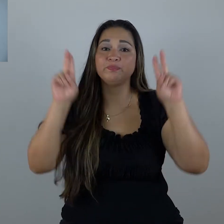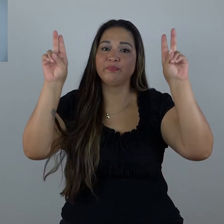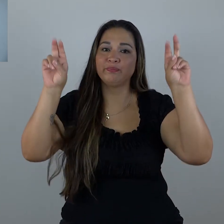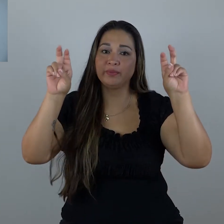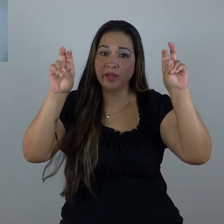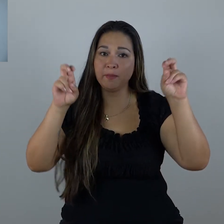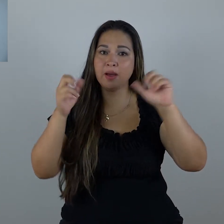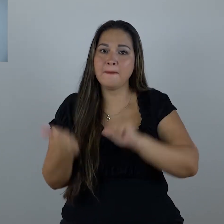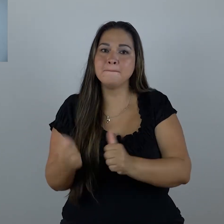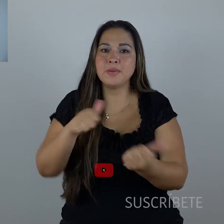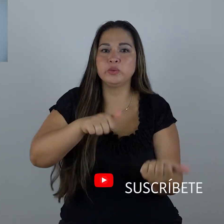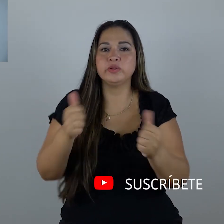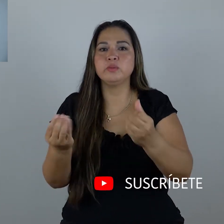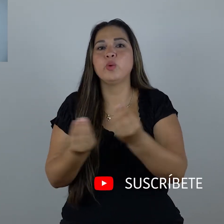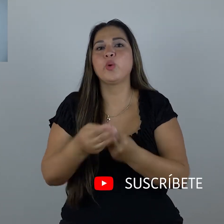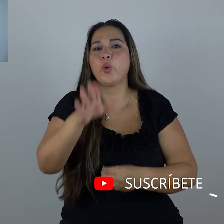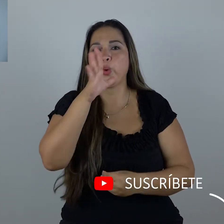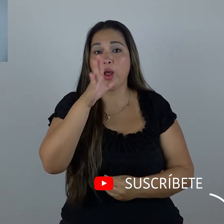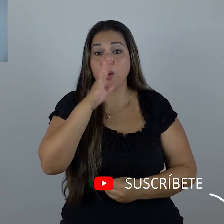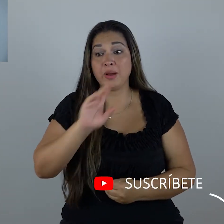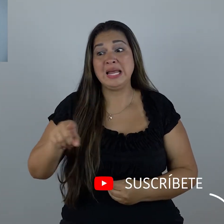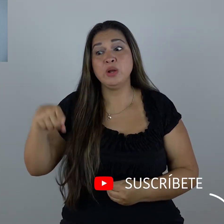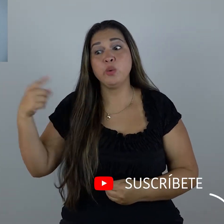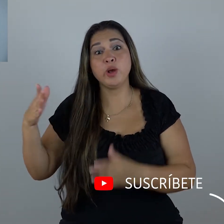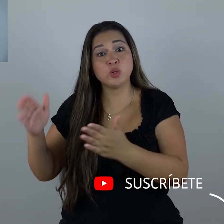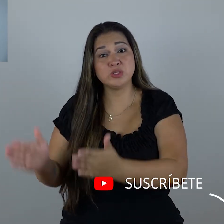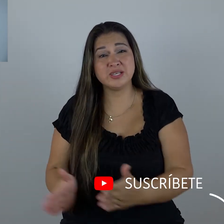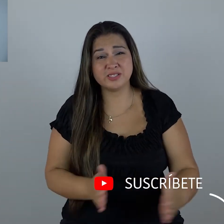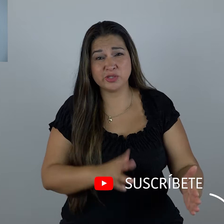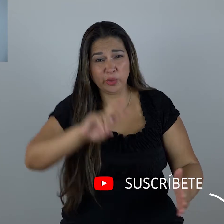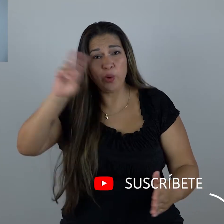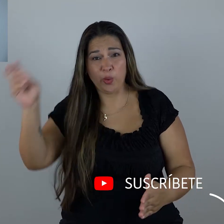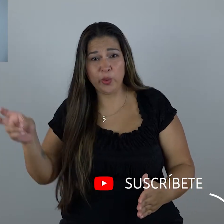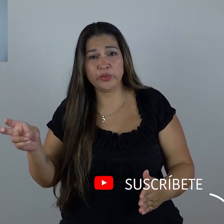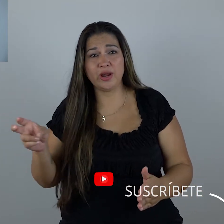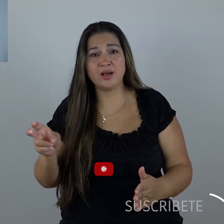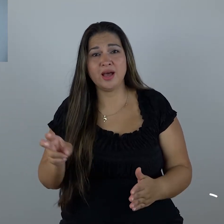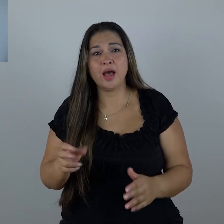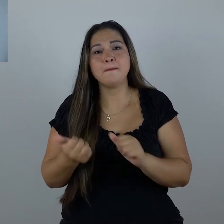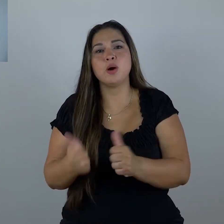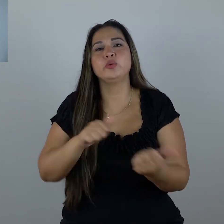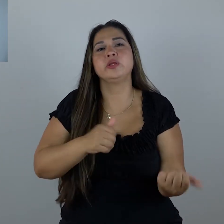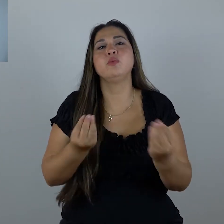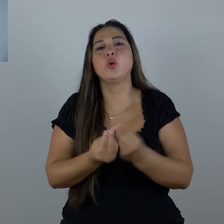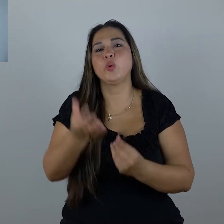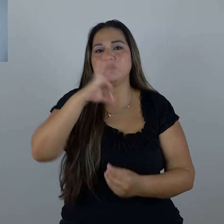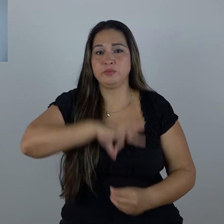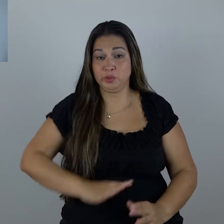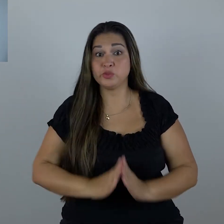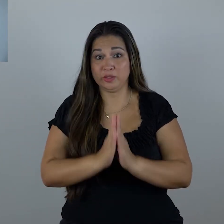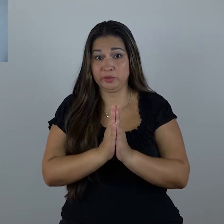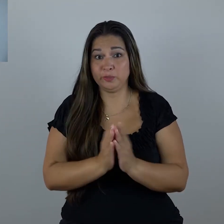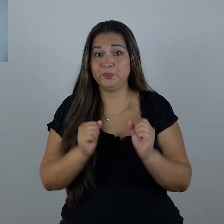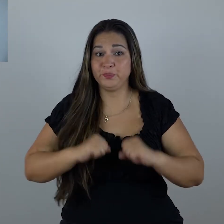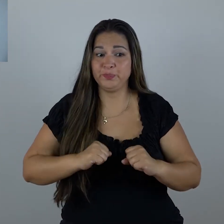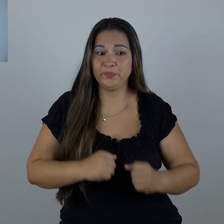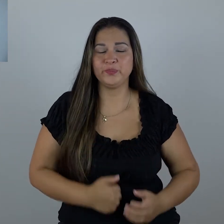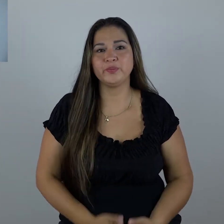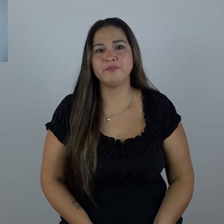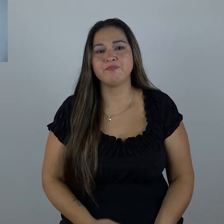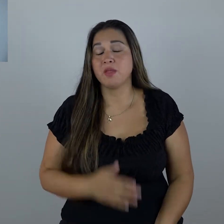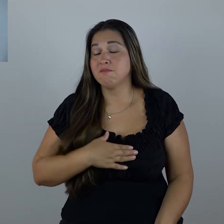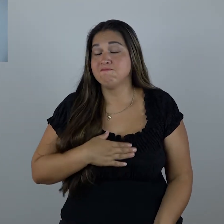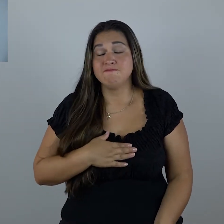el bautismo en agua y en la próxima sesión, en el siguiente vídeo, estaremos viendo lo que es el bautismo en el Espíritu Santo.